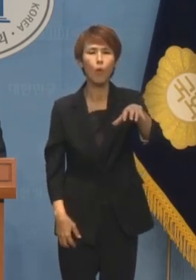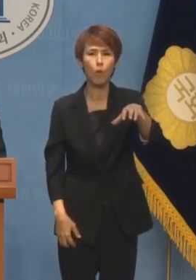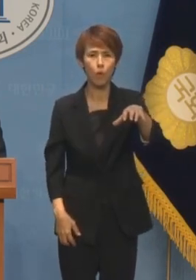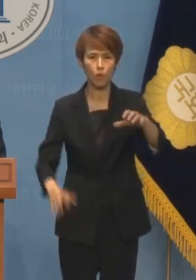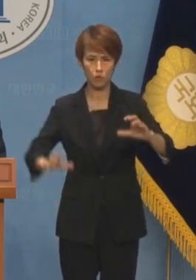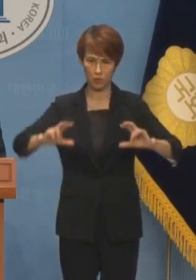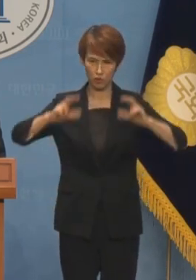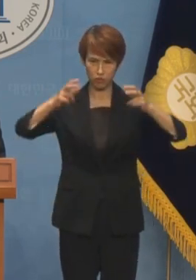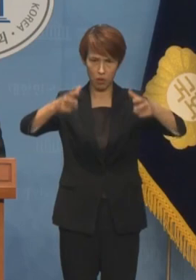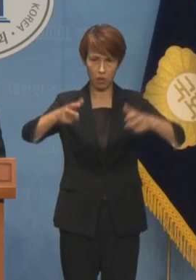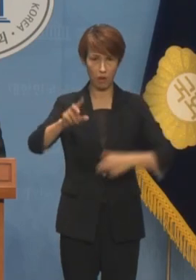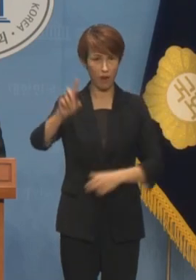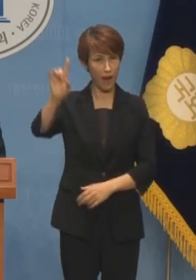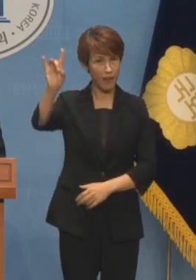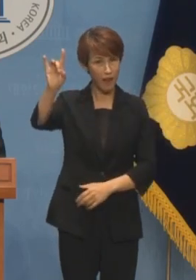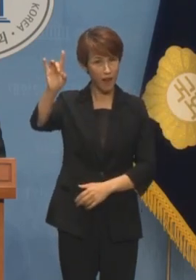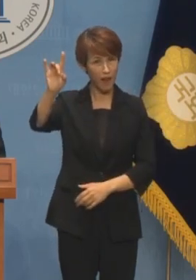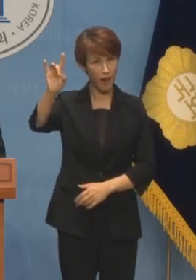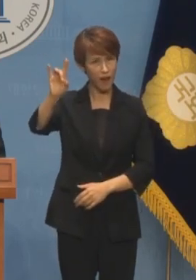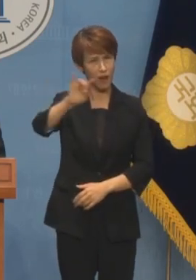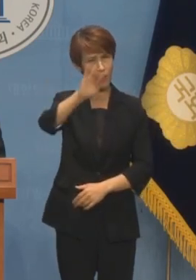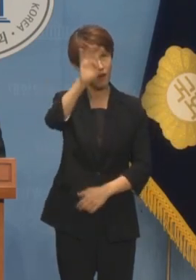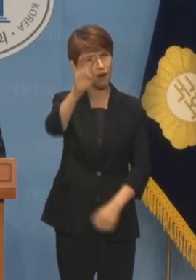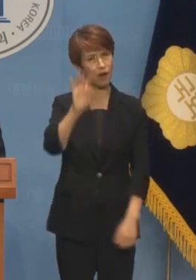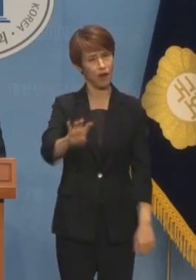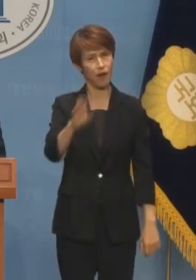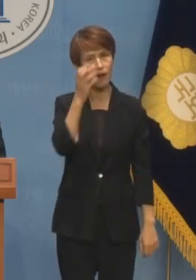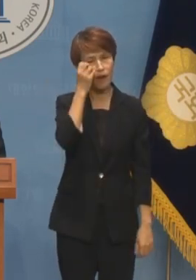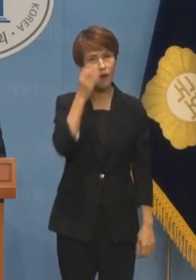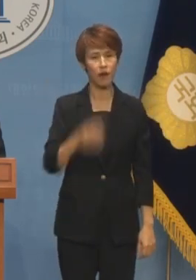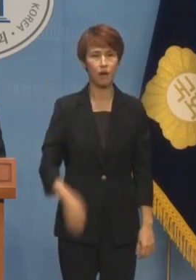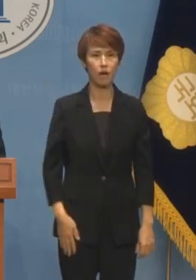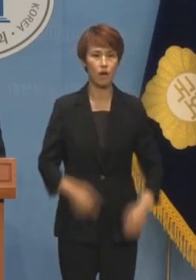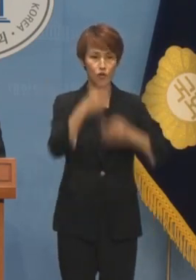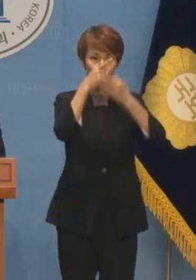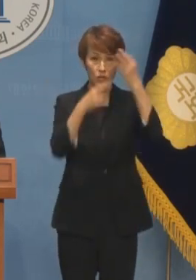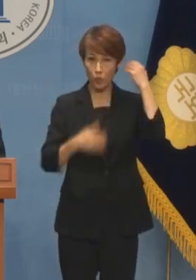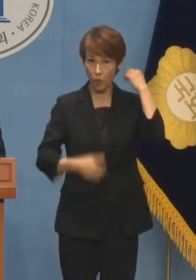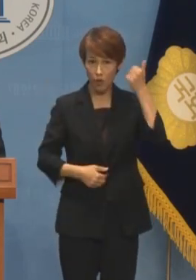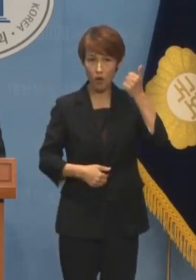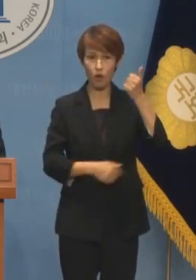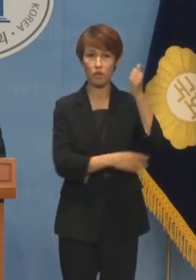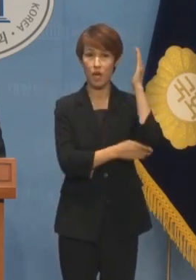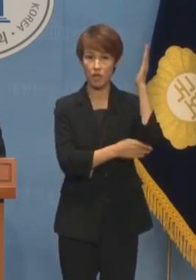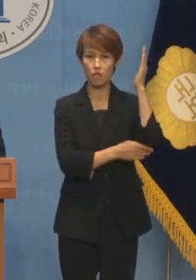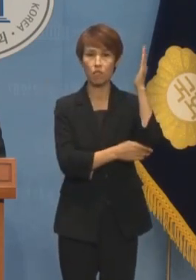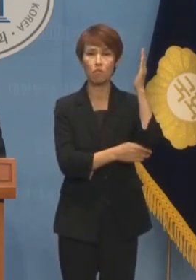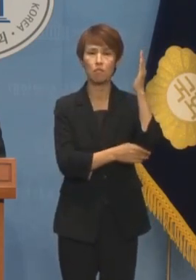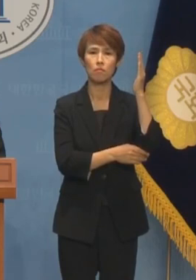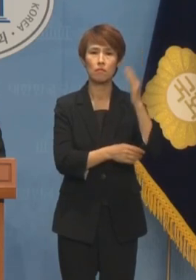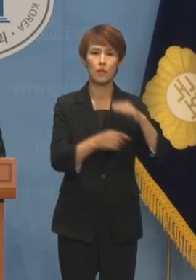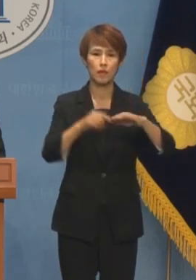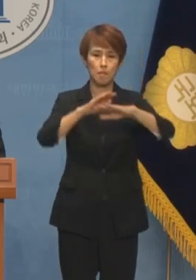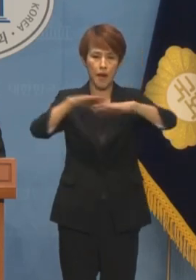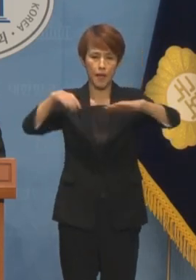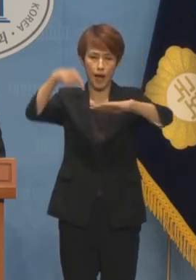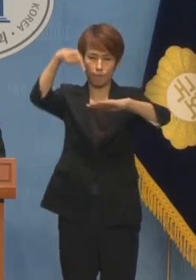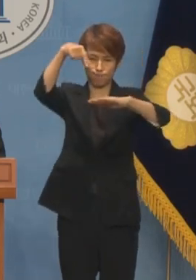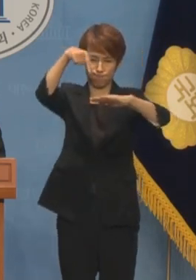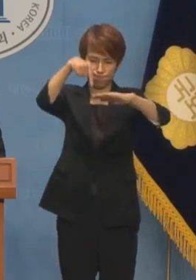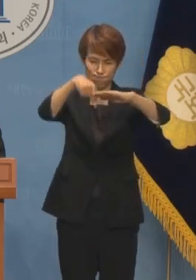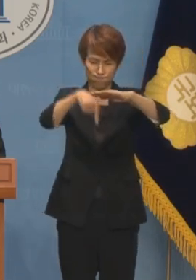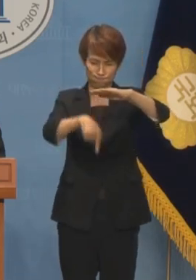지구상에 하나밖에 없는가입니다. 윤 대통령의 설명에 따르면 시추공을 하나 뚫는